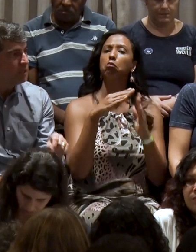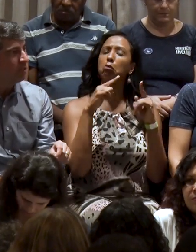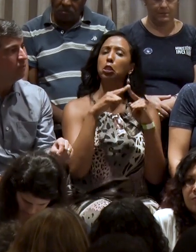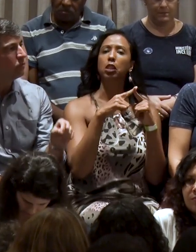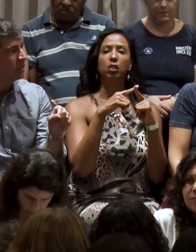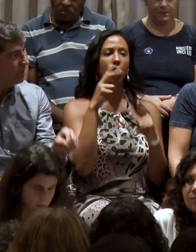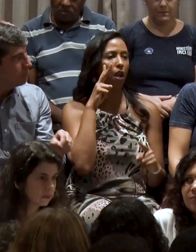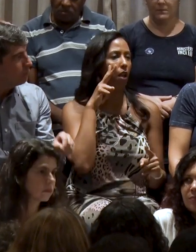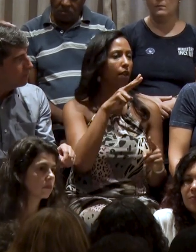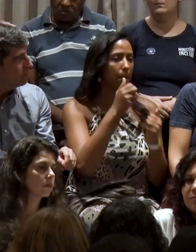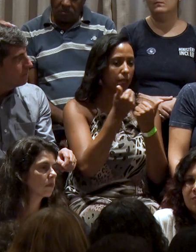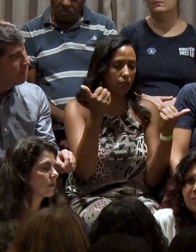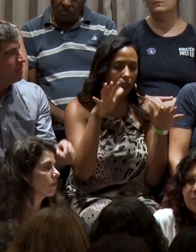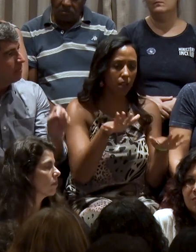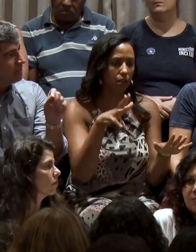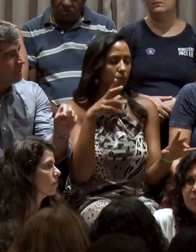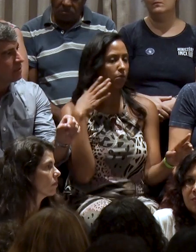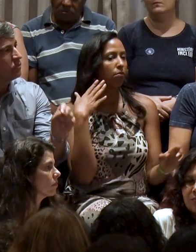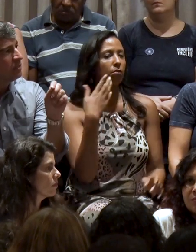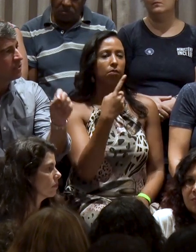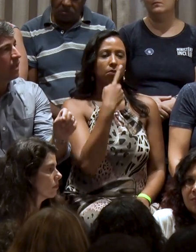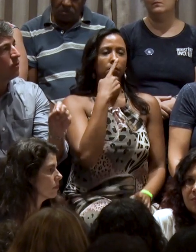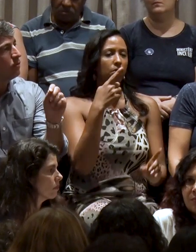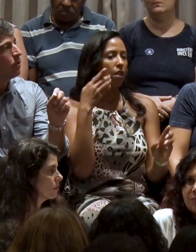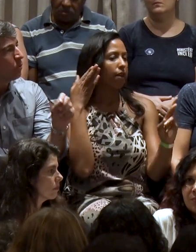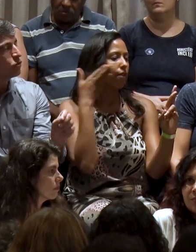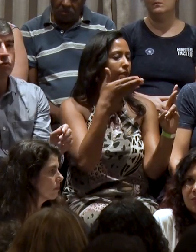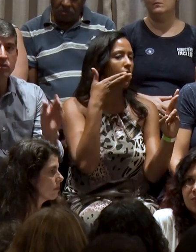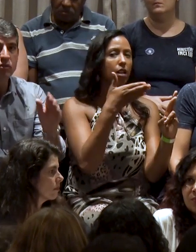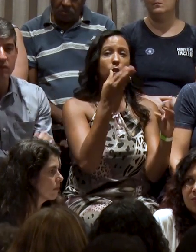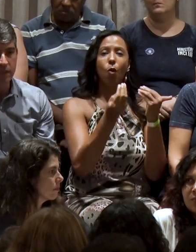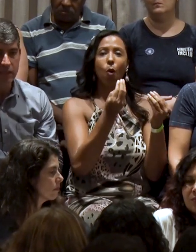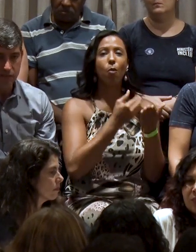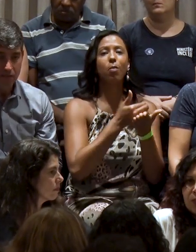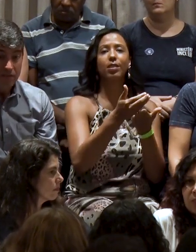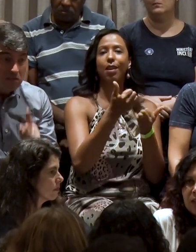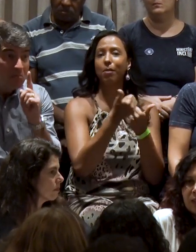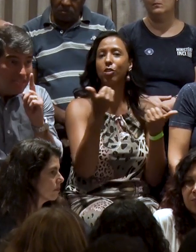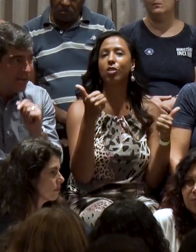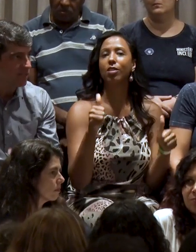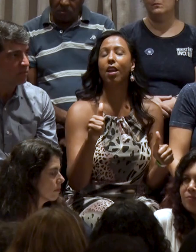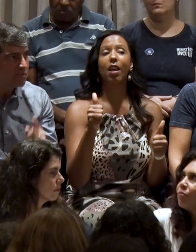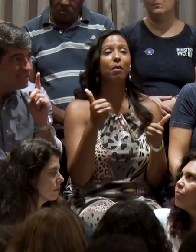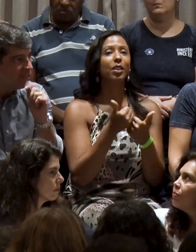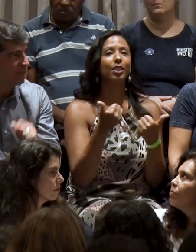inspiram no Ministério Incluído para a plantação de ministério com surdos em suas igrejas. São milhares, não são nem